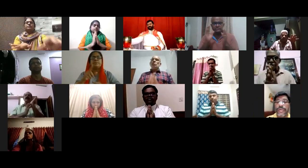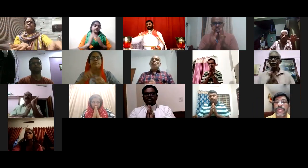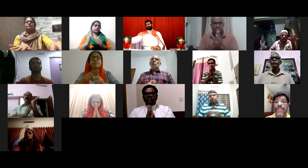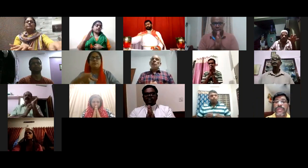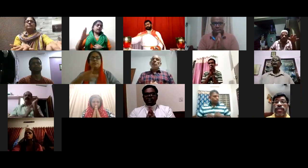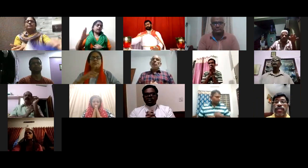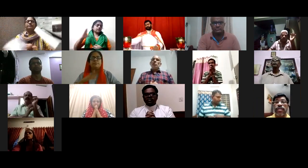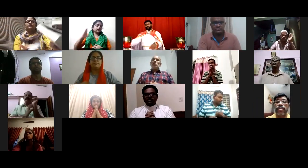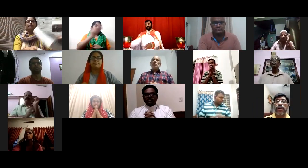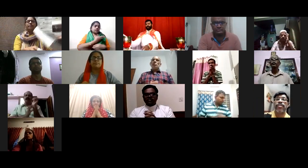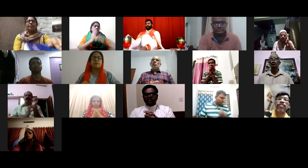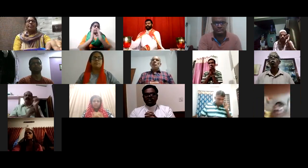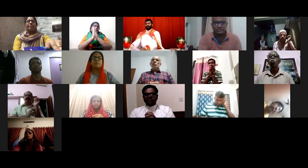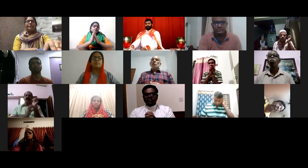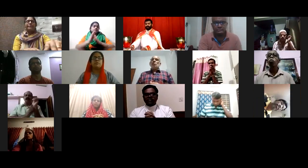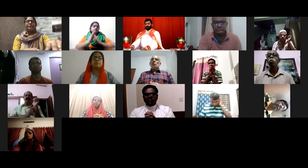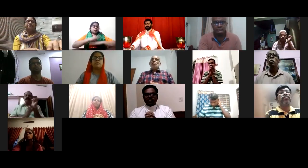ആമേൻ.